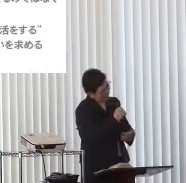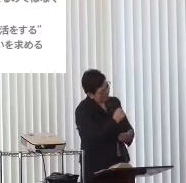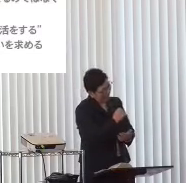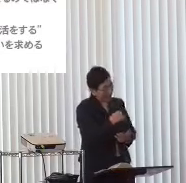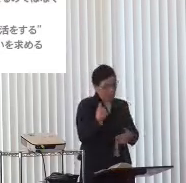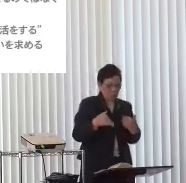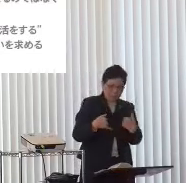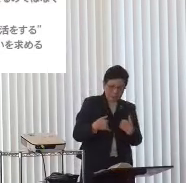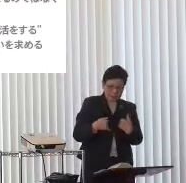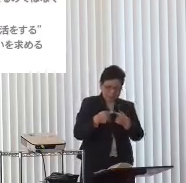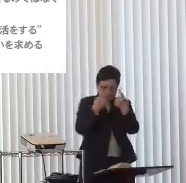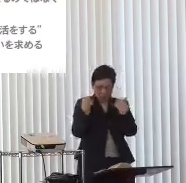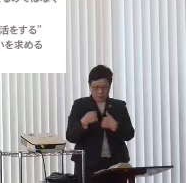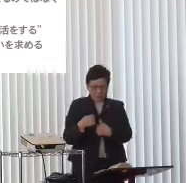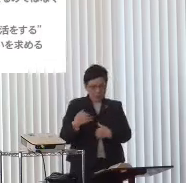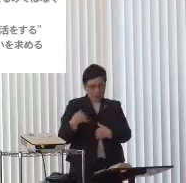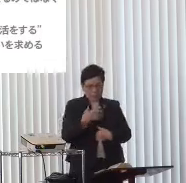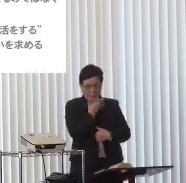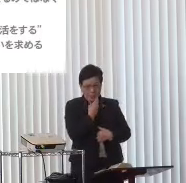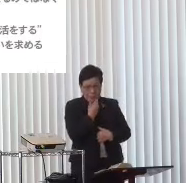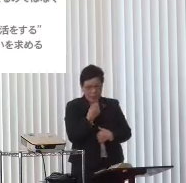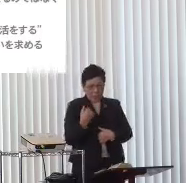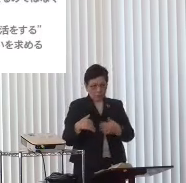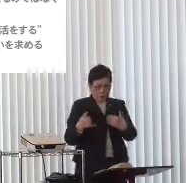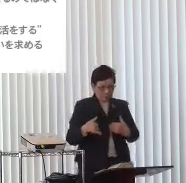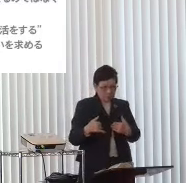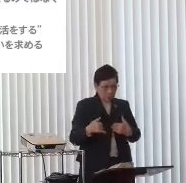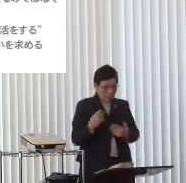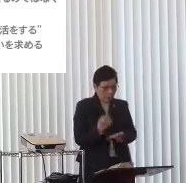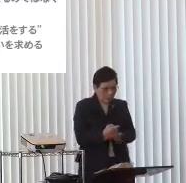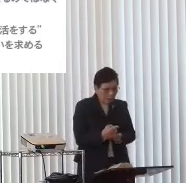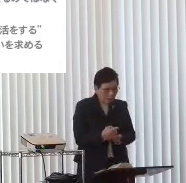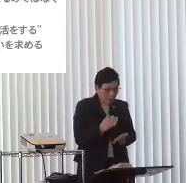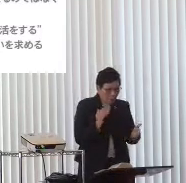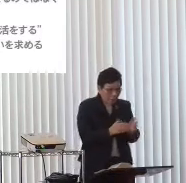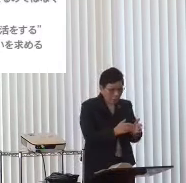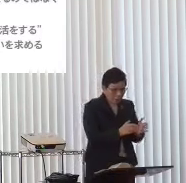が幸せになるようにということを考えている。あるいは